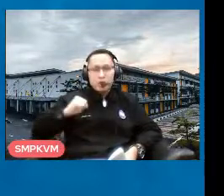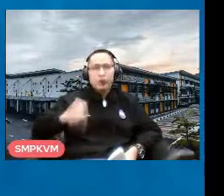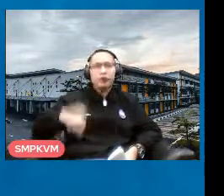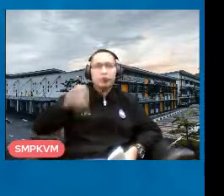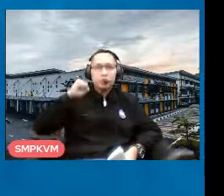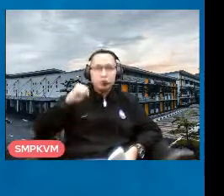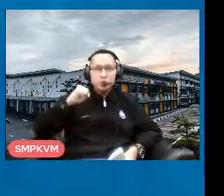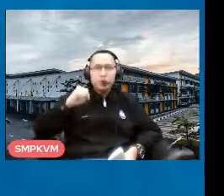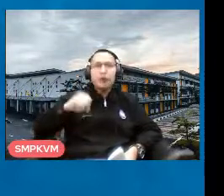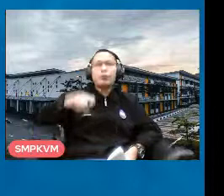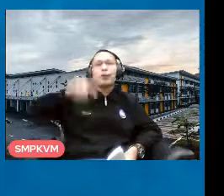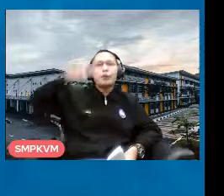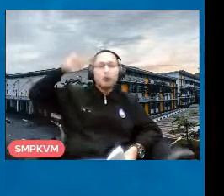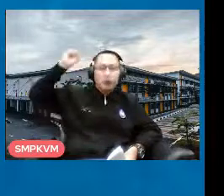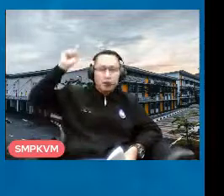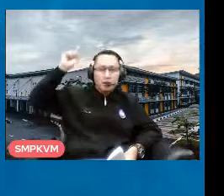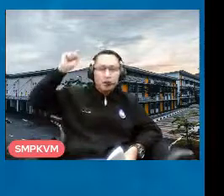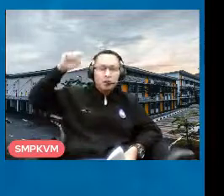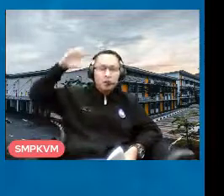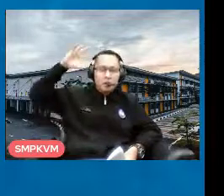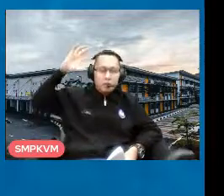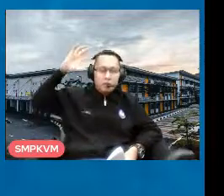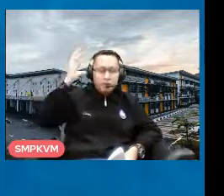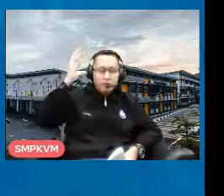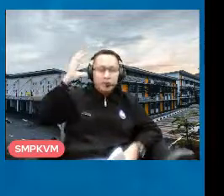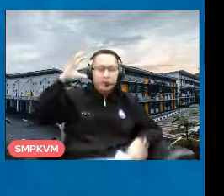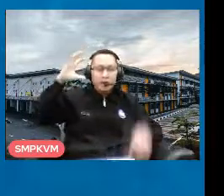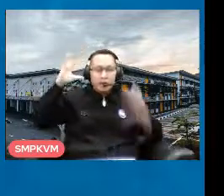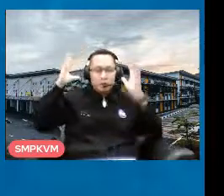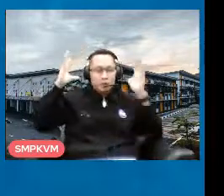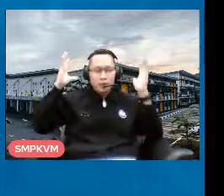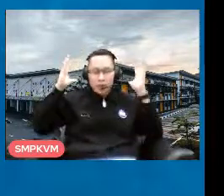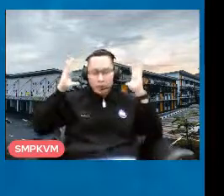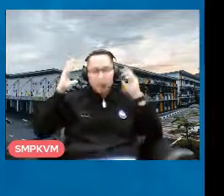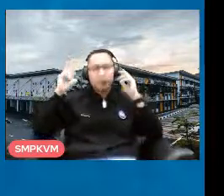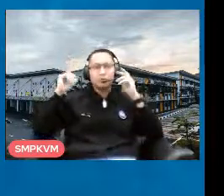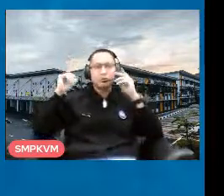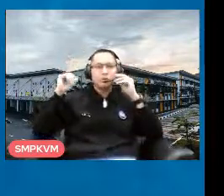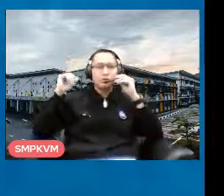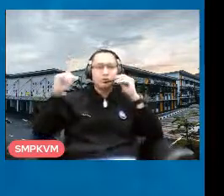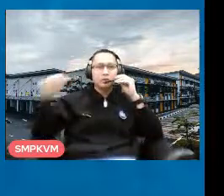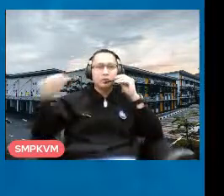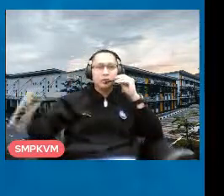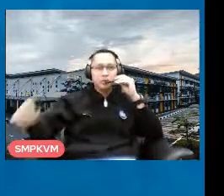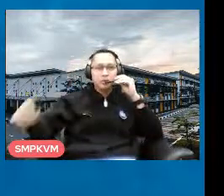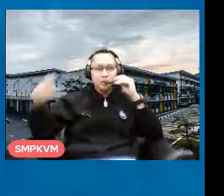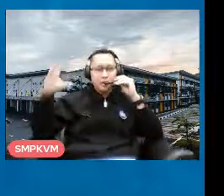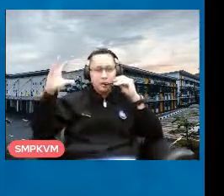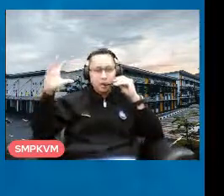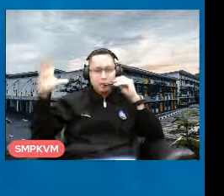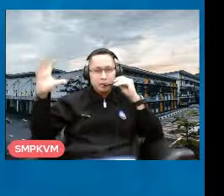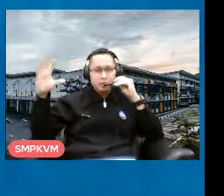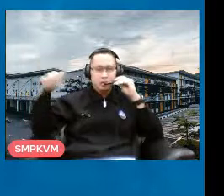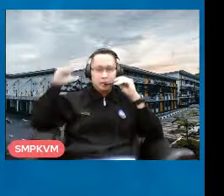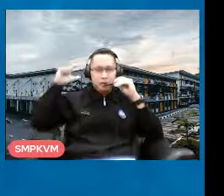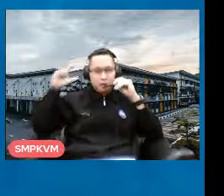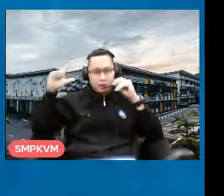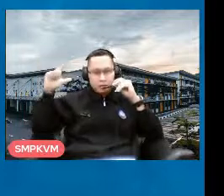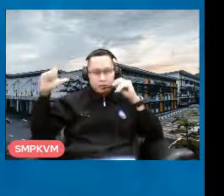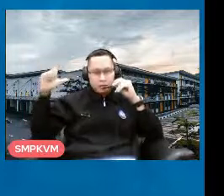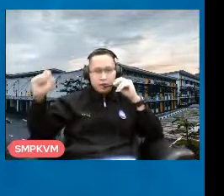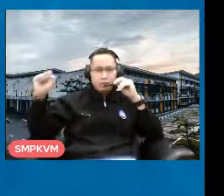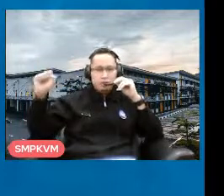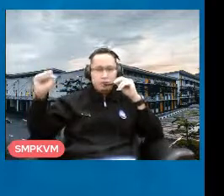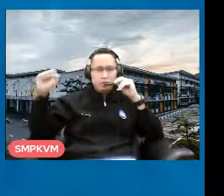yang berguru kepada guru dan Ibu apa kamu bisanya cuma renang kcc Mbaknya kamu untuk mengharapkan kamu tuh Coba dong Ayah kamu